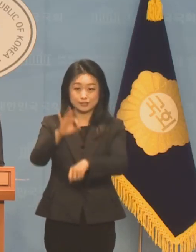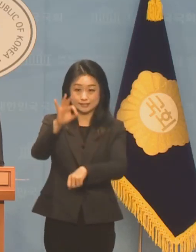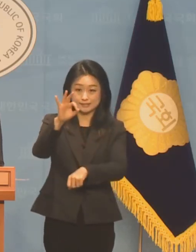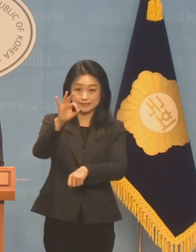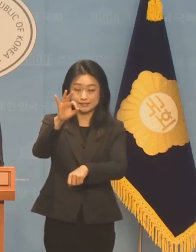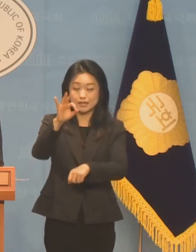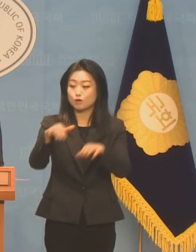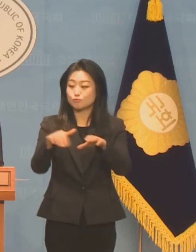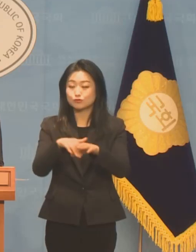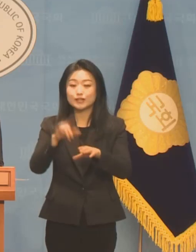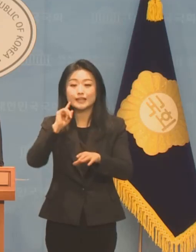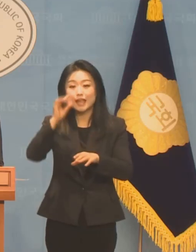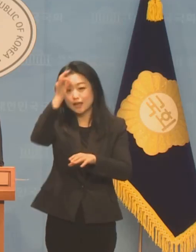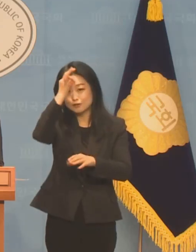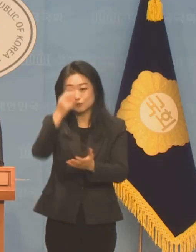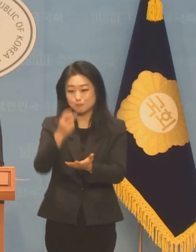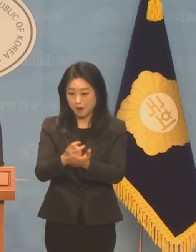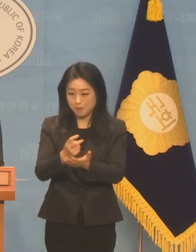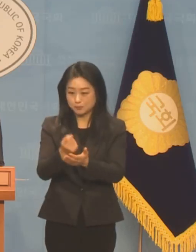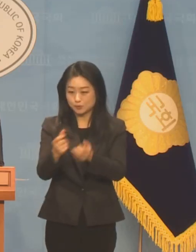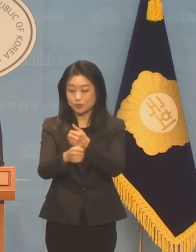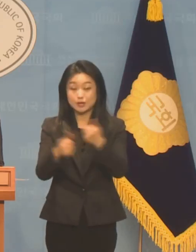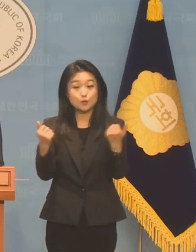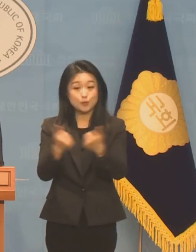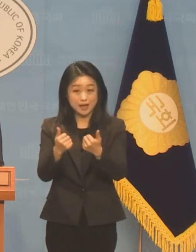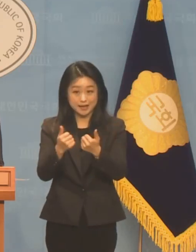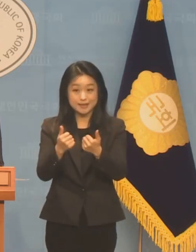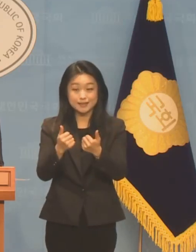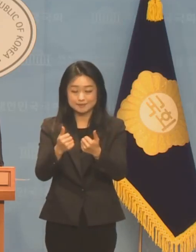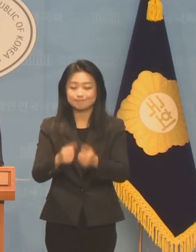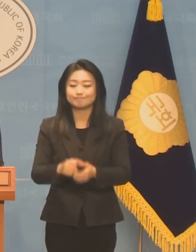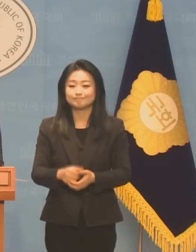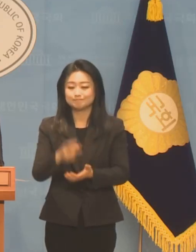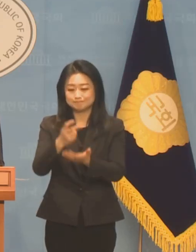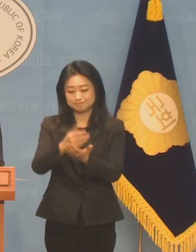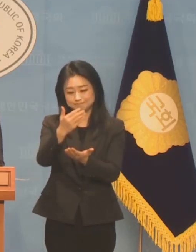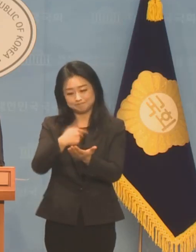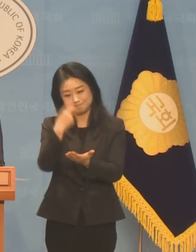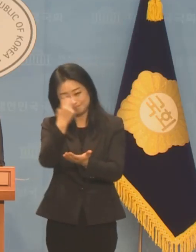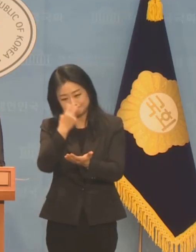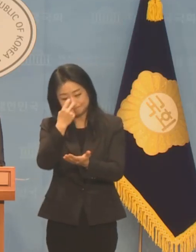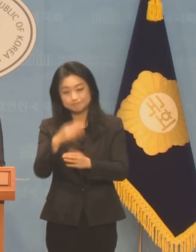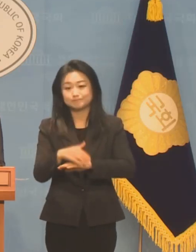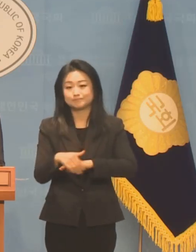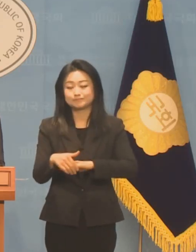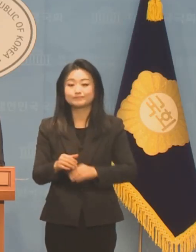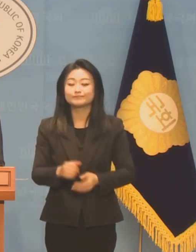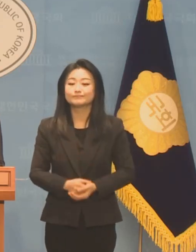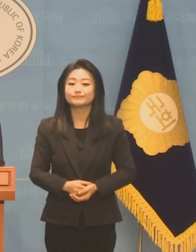10시에는 문화예술법안심사 소위를 열어서 법안을 심사할 예정입니다.